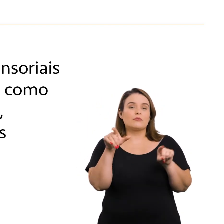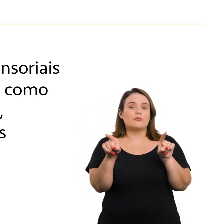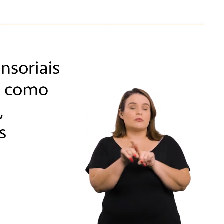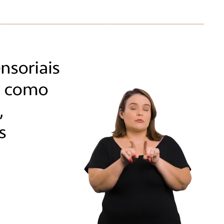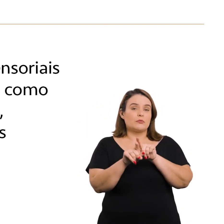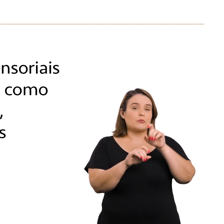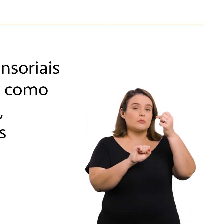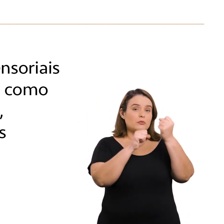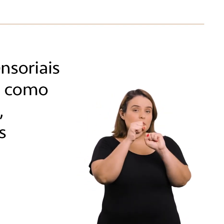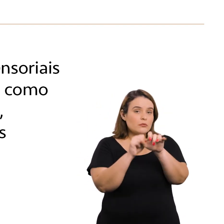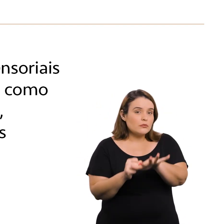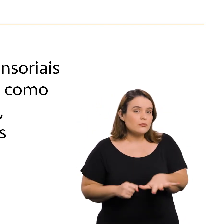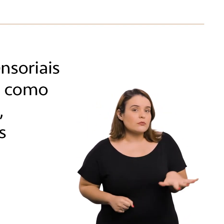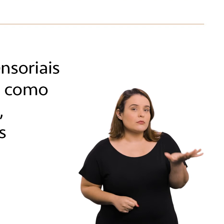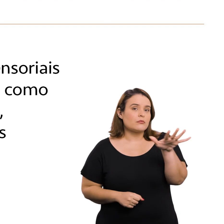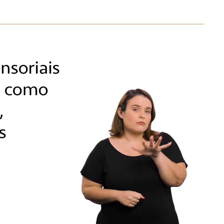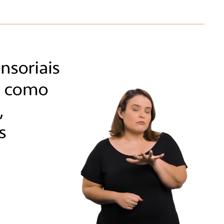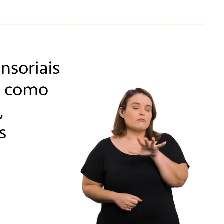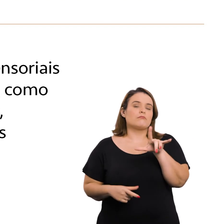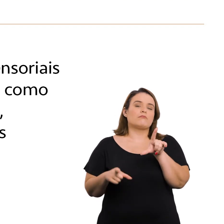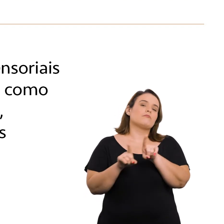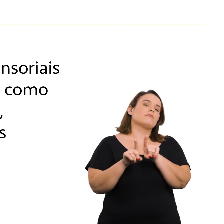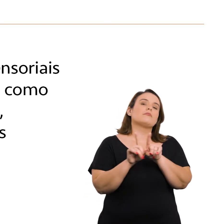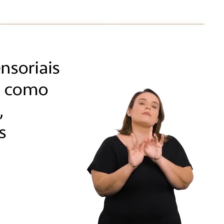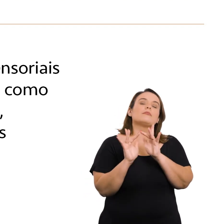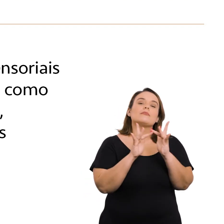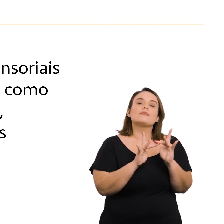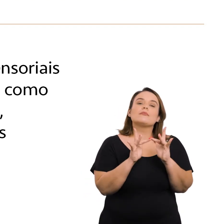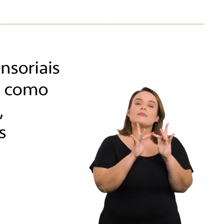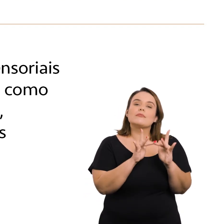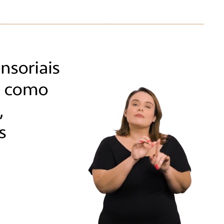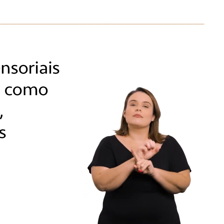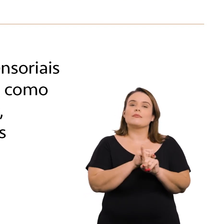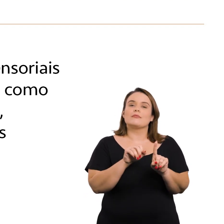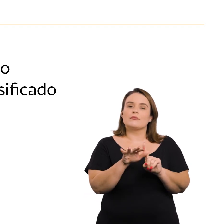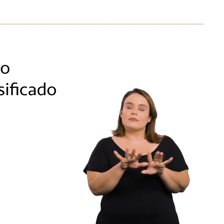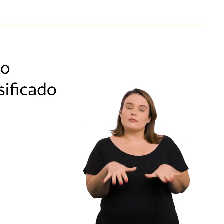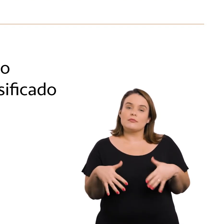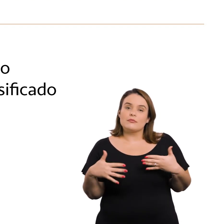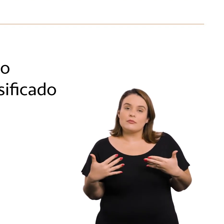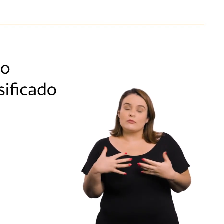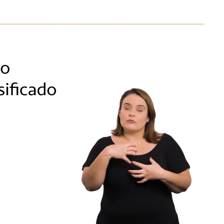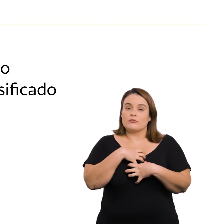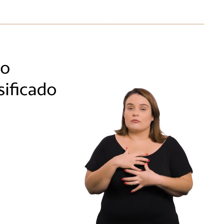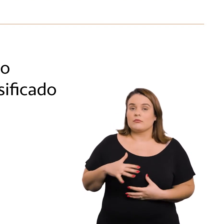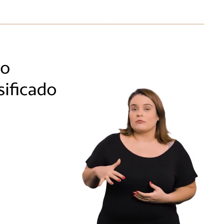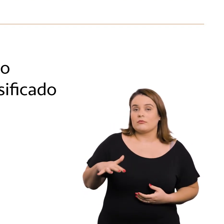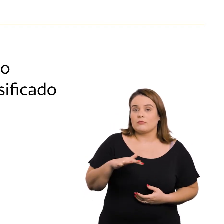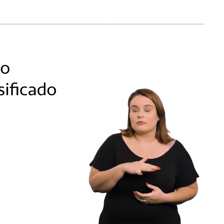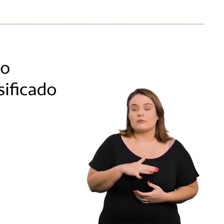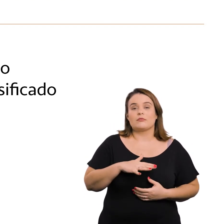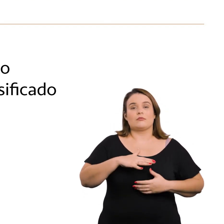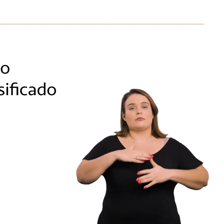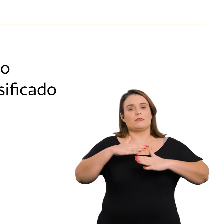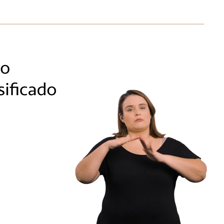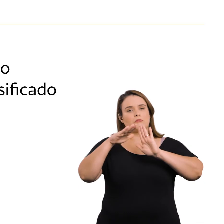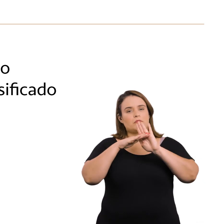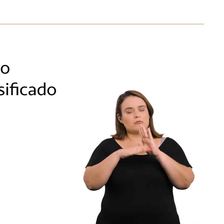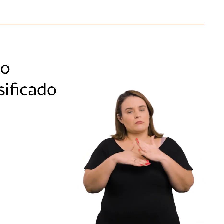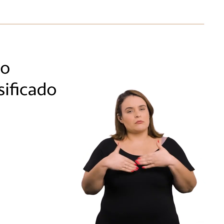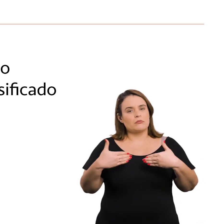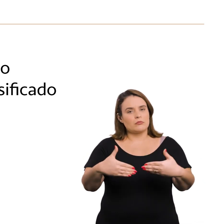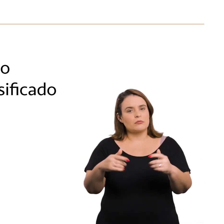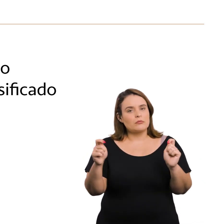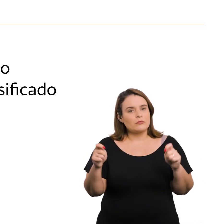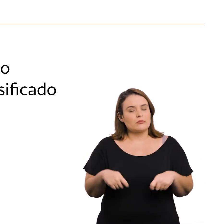aspectos organizacionais, ambientais e suas interações sociais. Portanto, de maneira geral, o procedimento pode